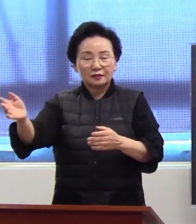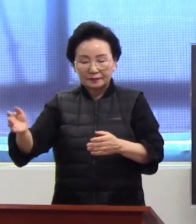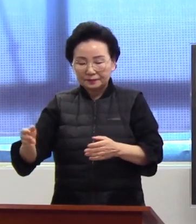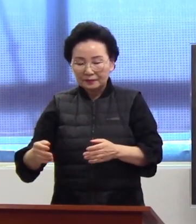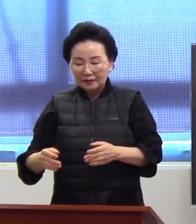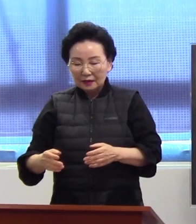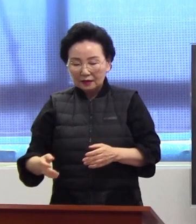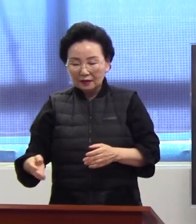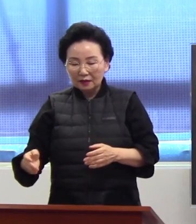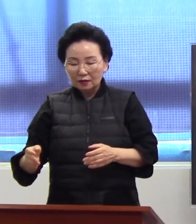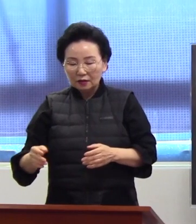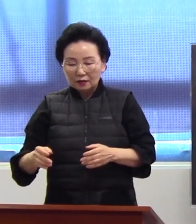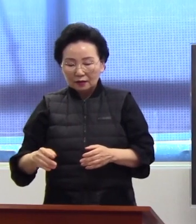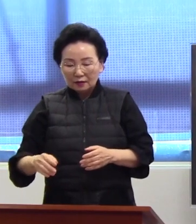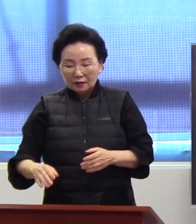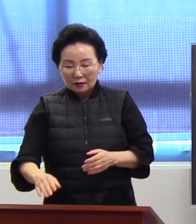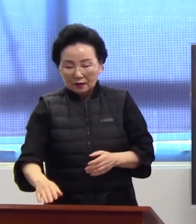없었대요. 그냥